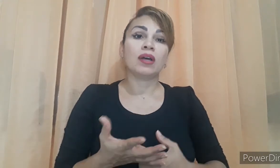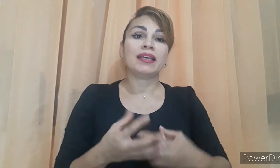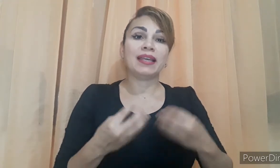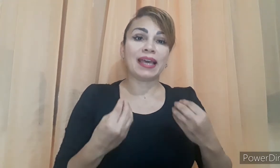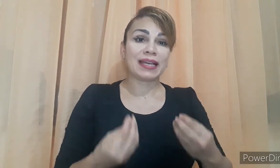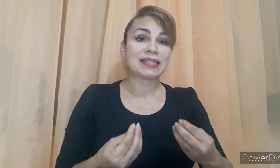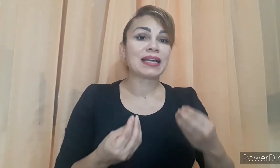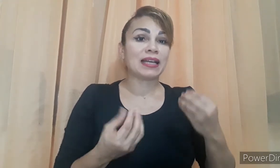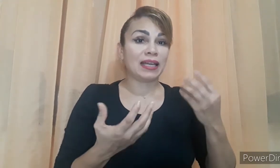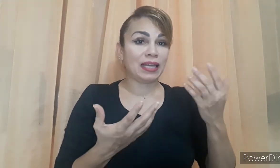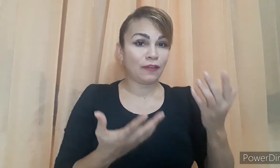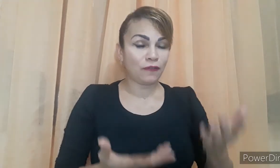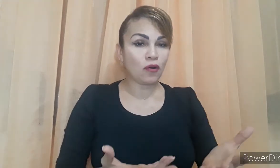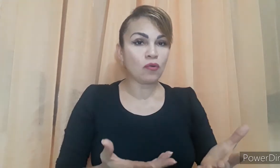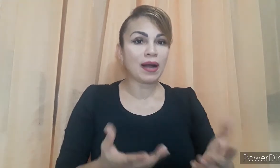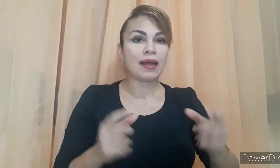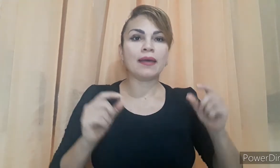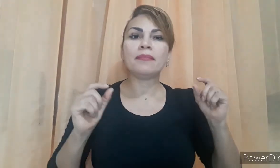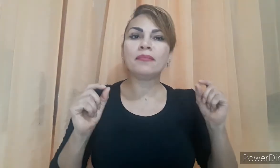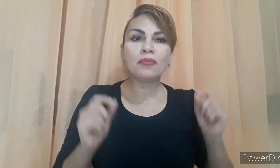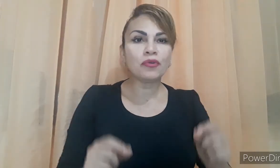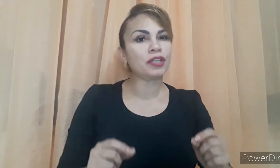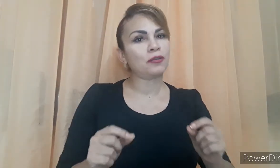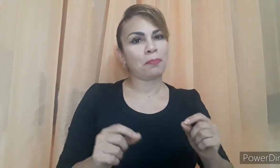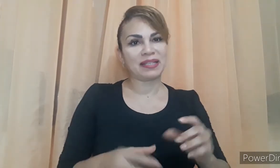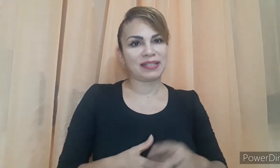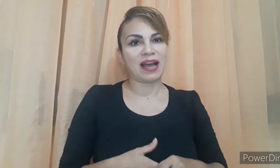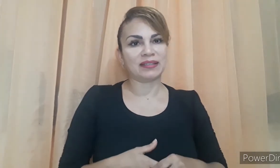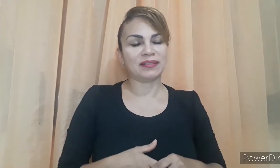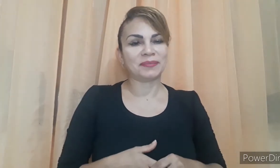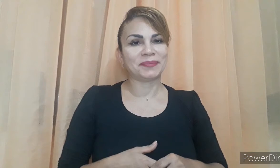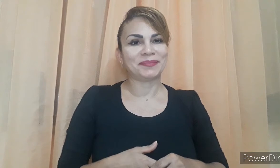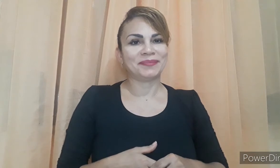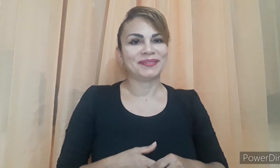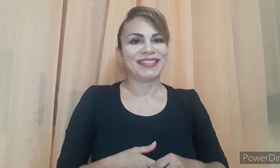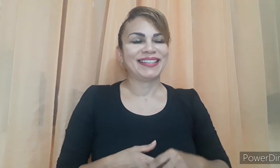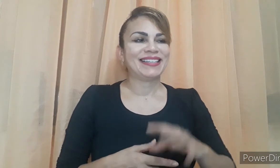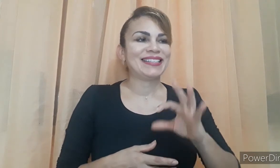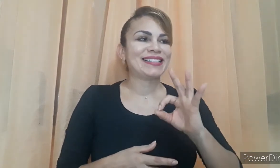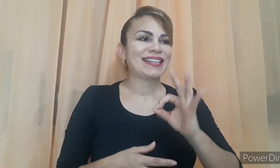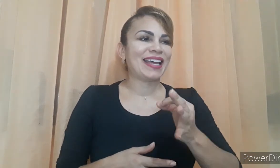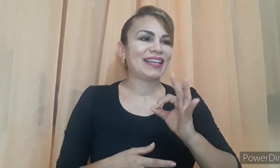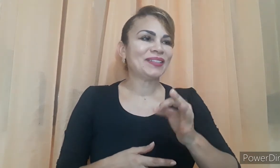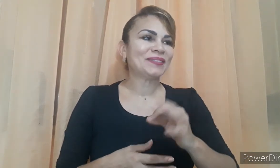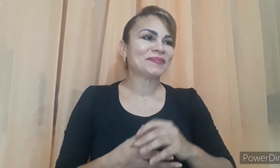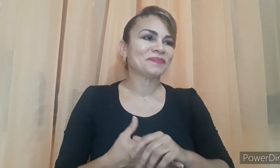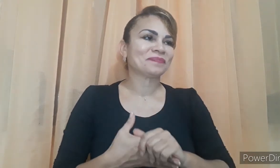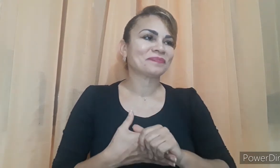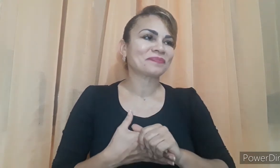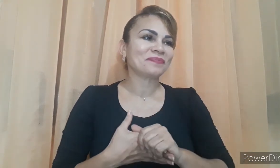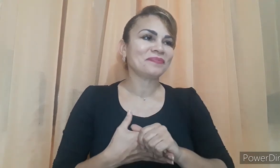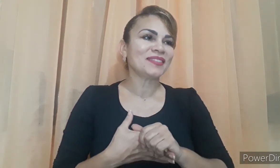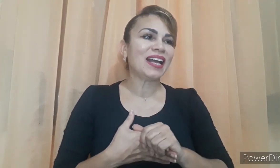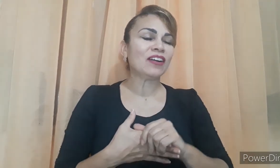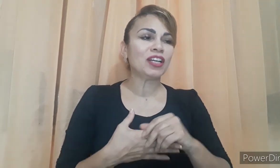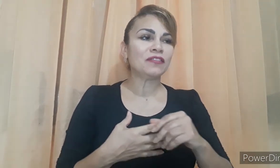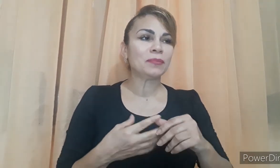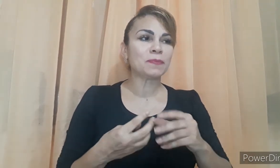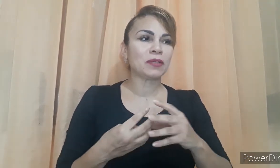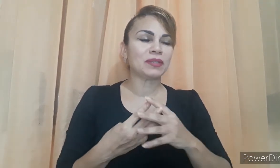que essa elefoa é muito pesada, certo? Agora vamos para o